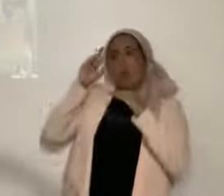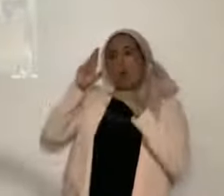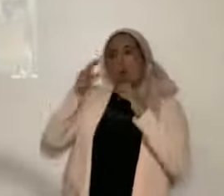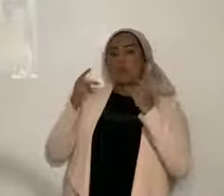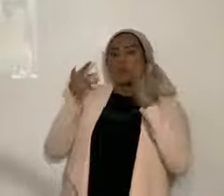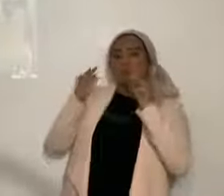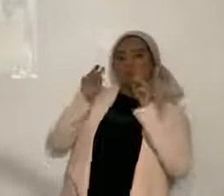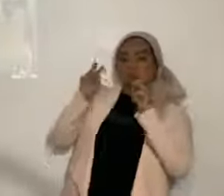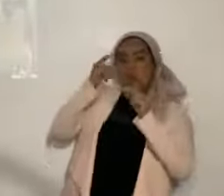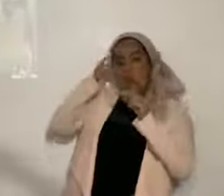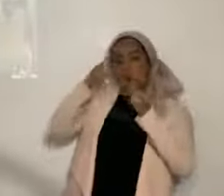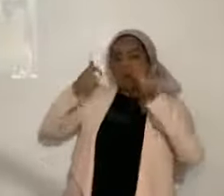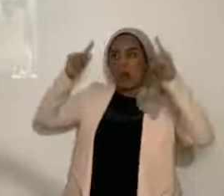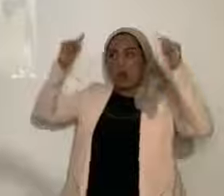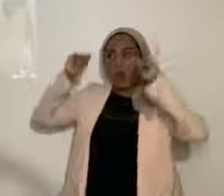encima?